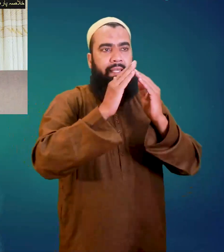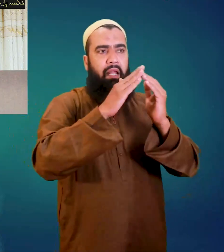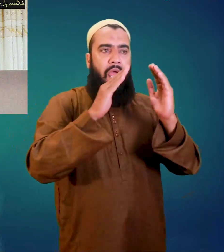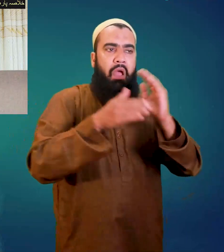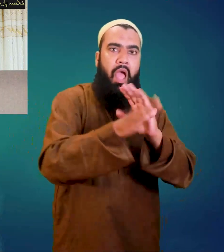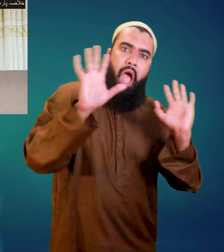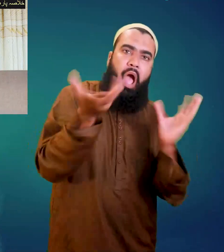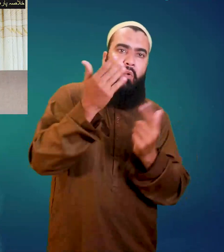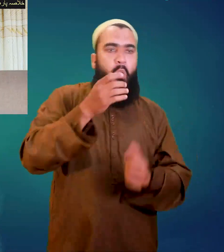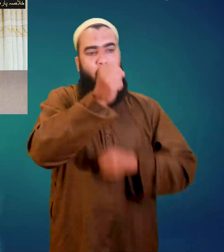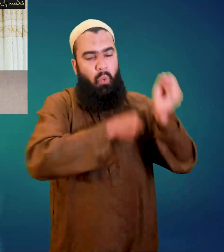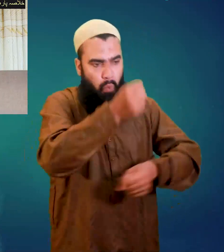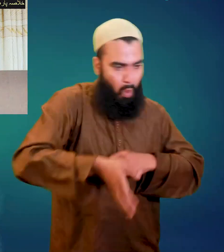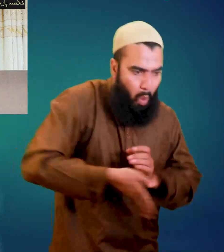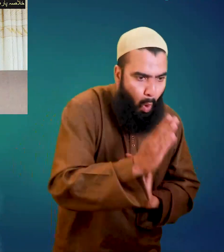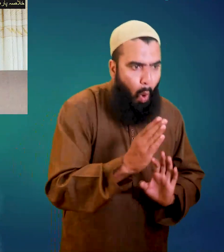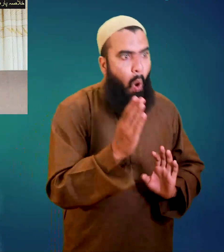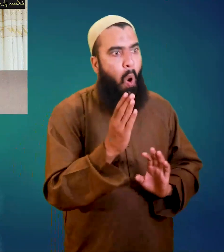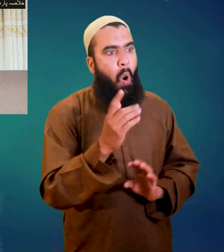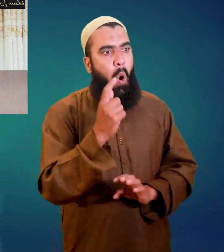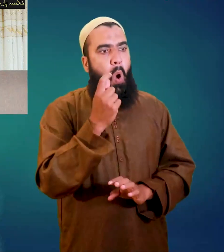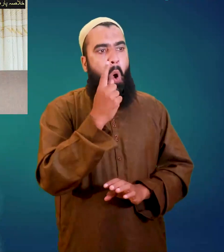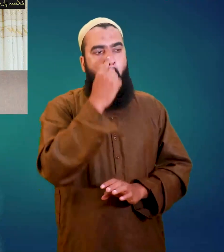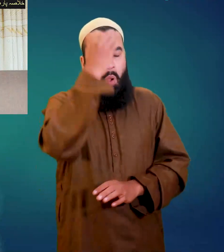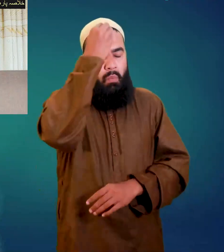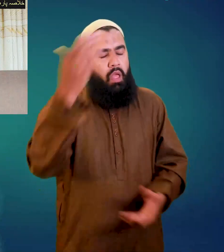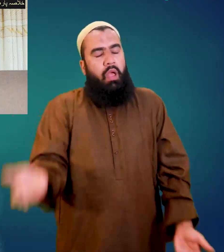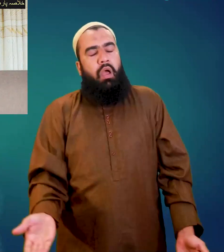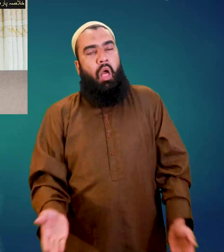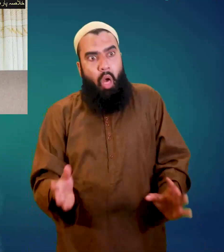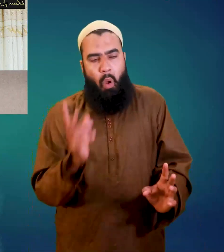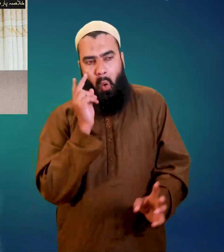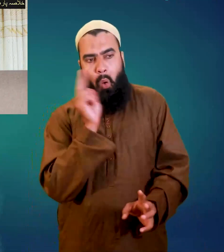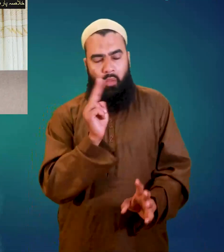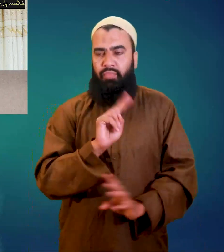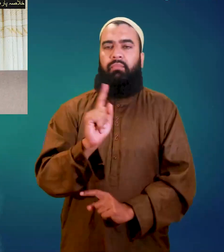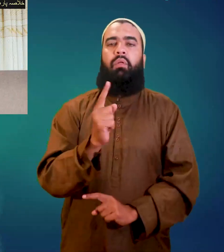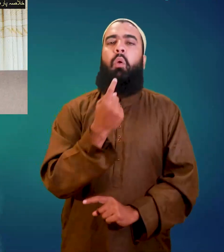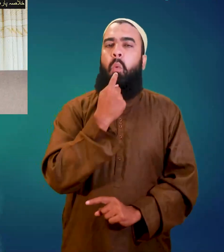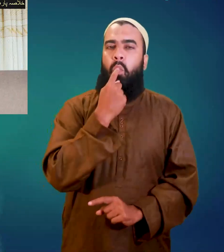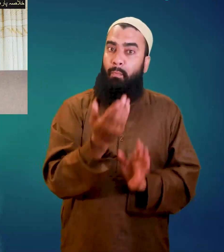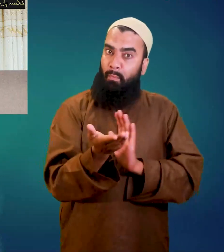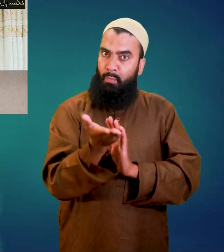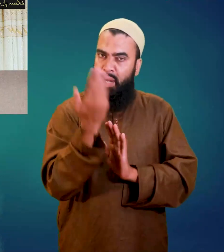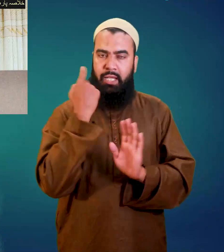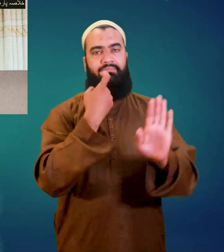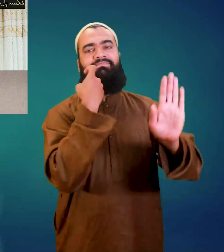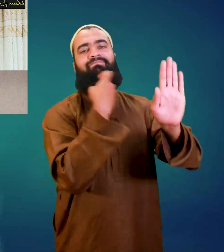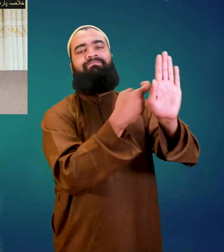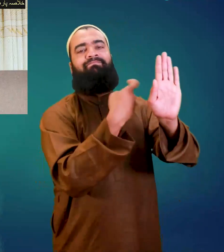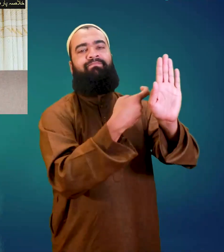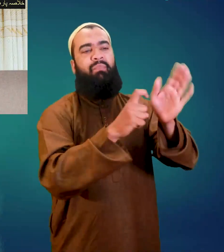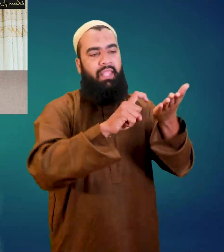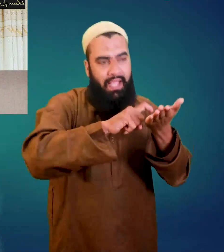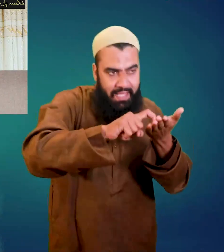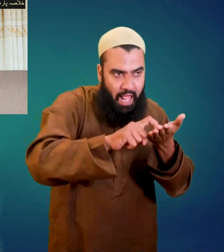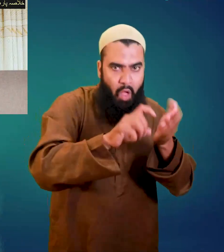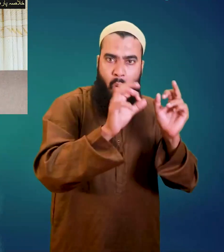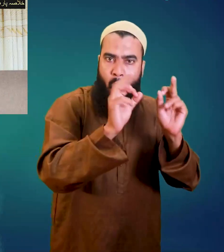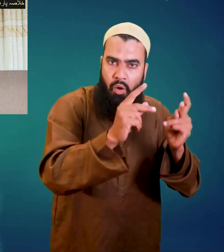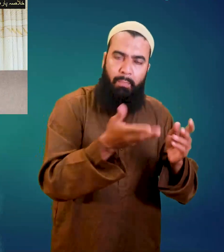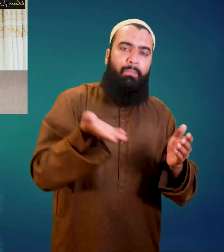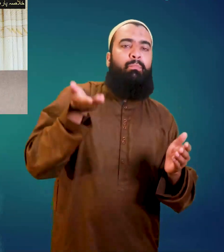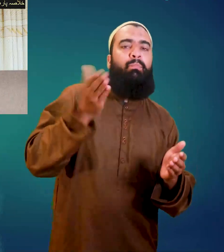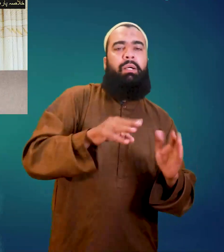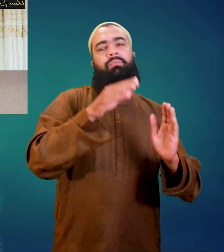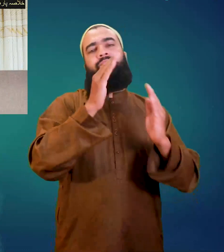ہیں، اس لیے ان اوقات میں جب جایا جائے تو پھر اجازت لے لی جائے، اور ان اوقات کے علاوہ بھی